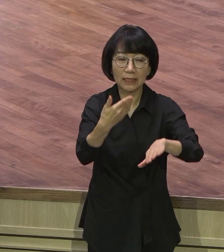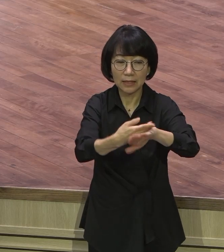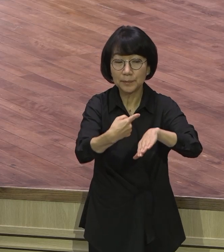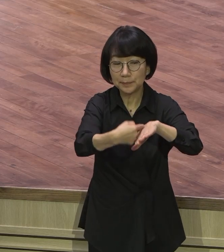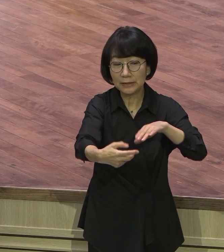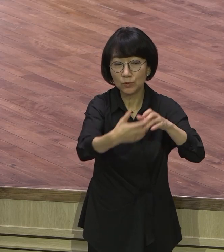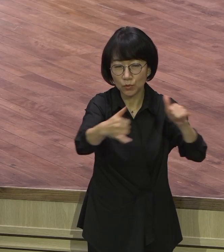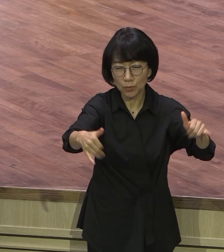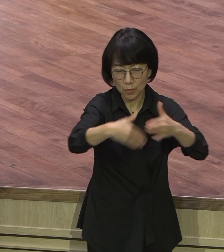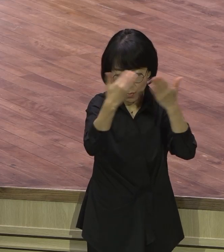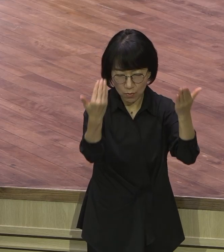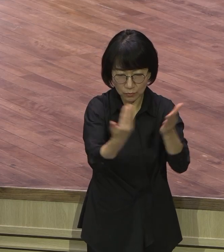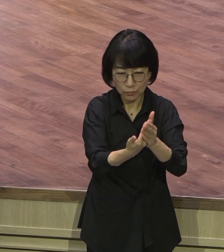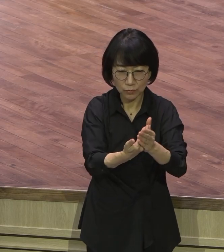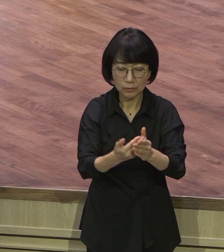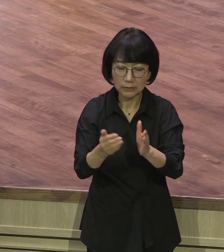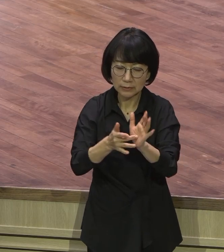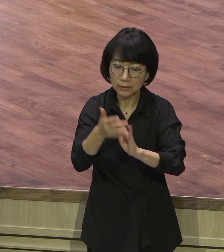있는가.